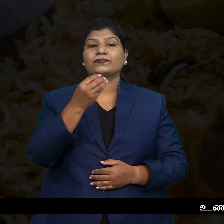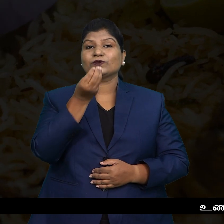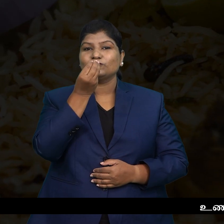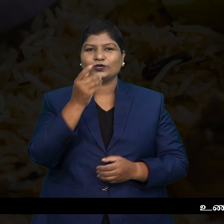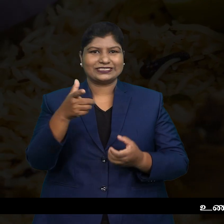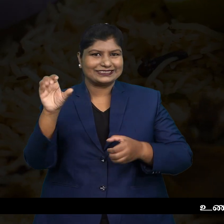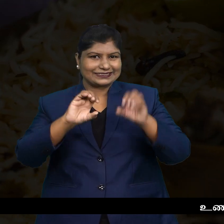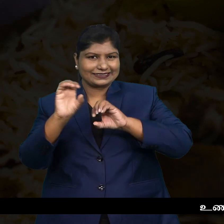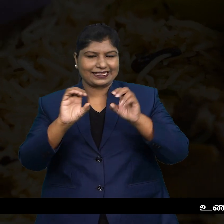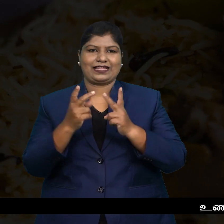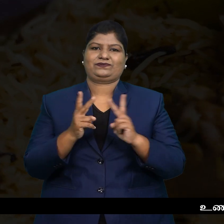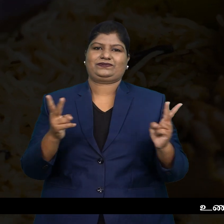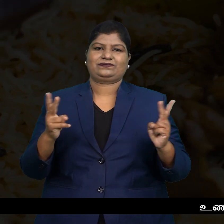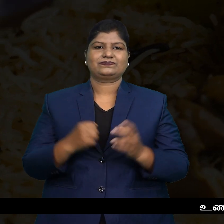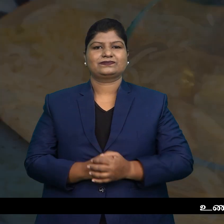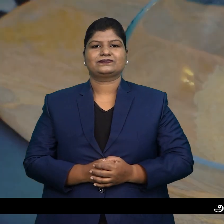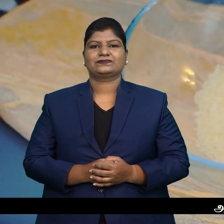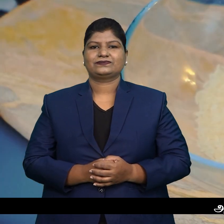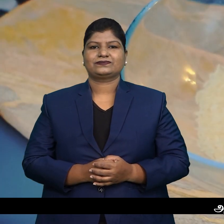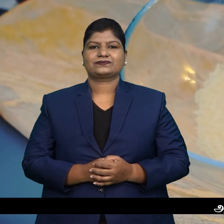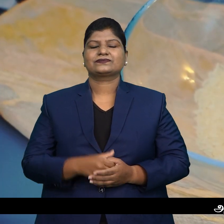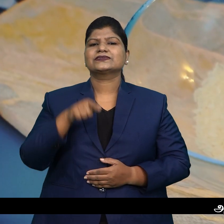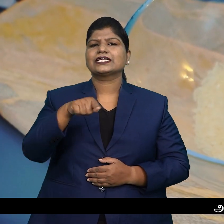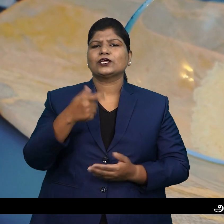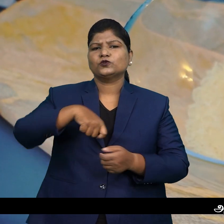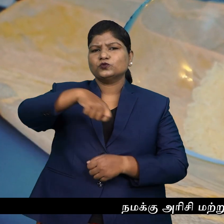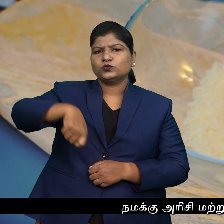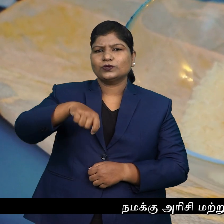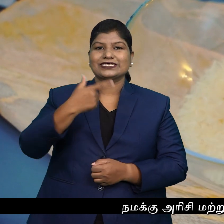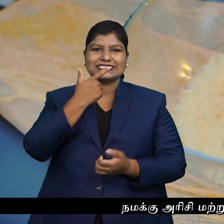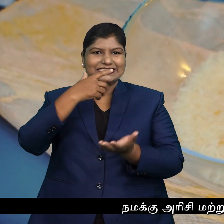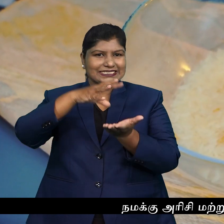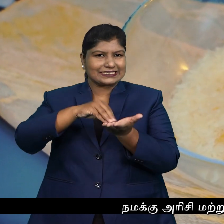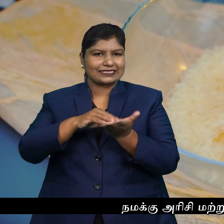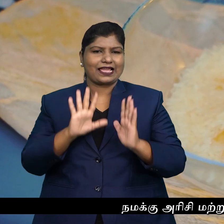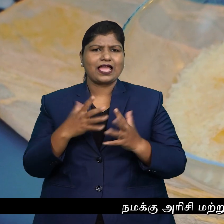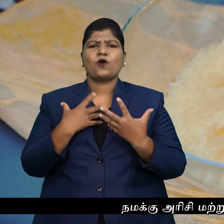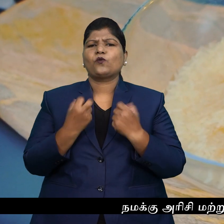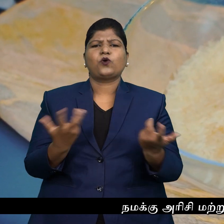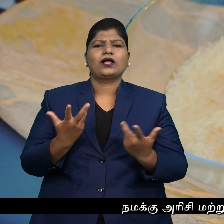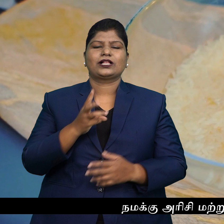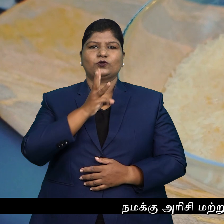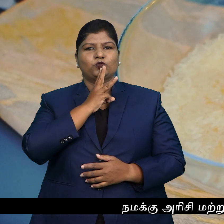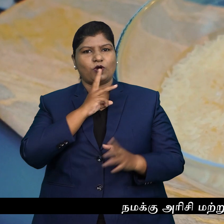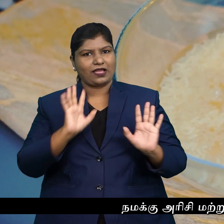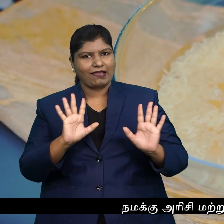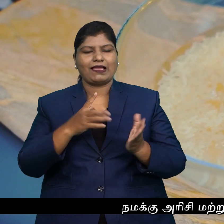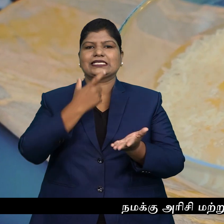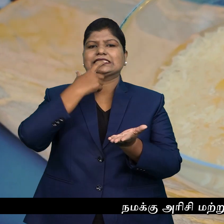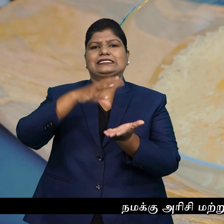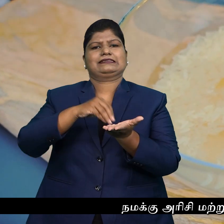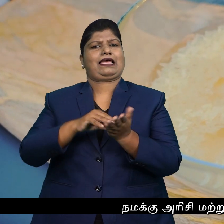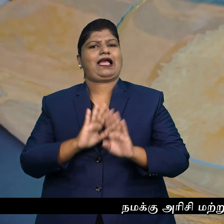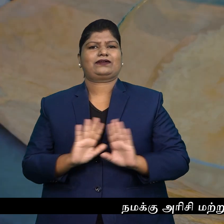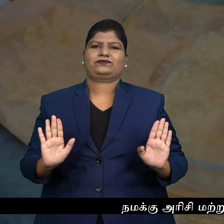உணவுப் பொருட்கள். அரிசி சமைக்க நமக்கு அரிசி மற்றும் தண்ணீர் மட்டுமே தேவை. பொதுவாக